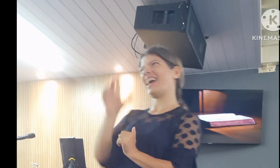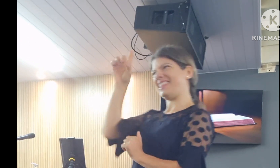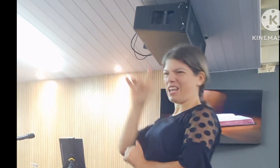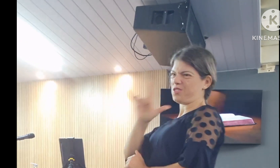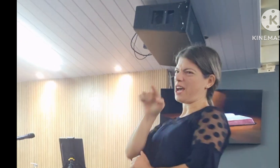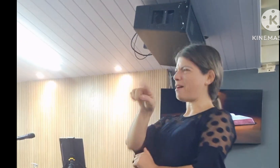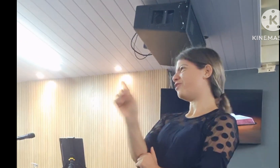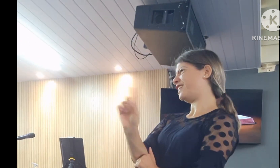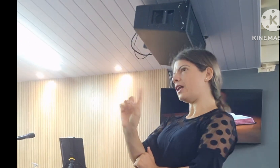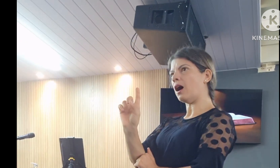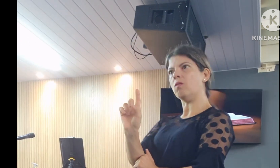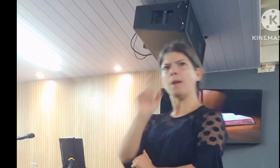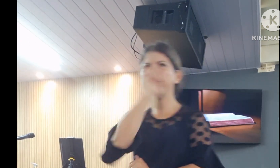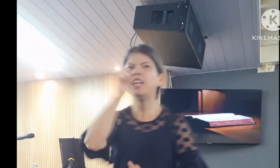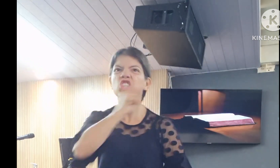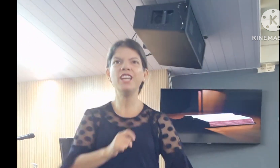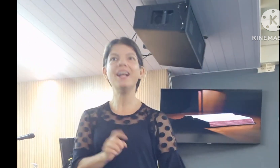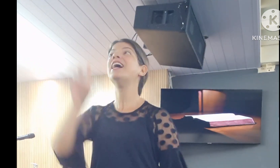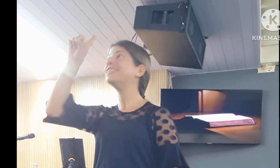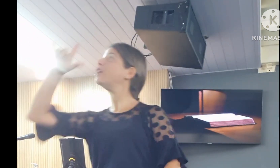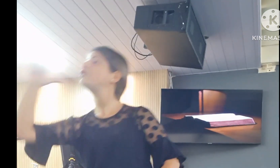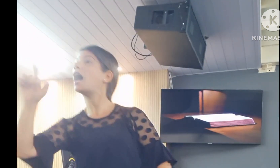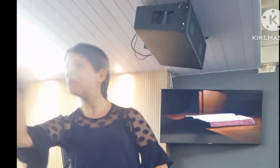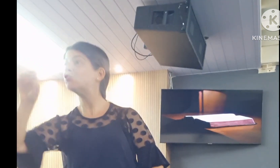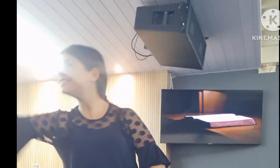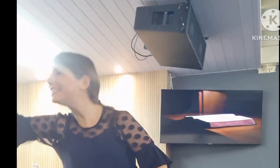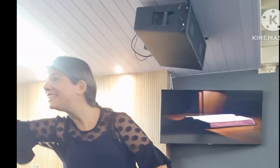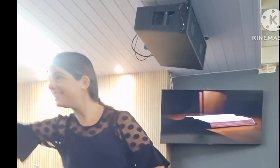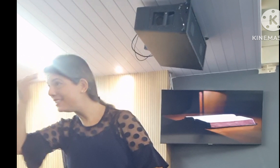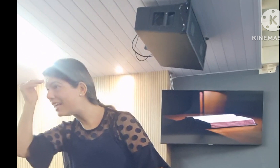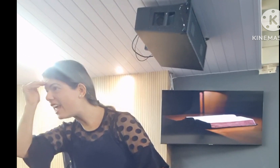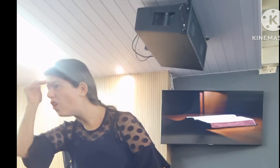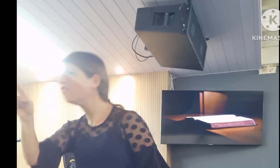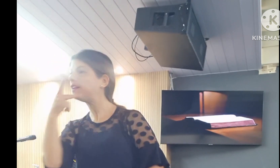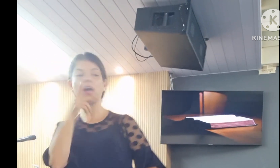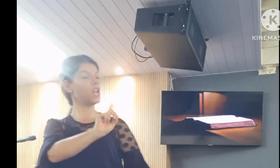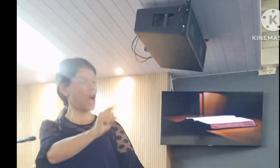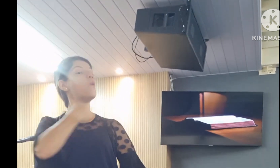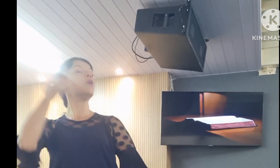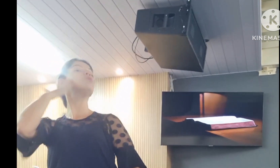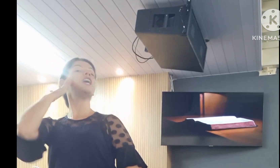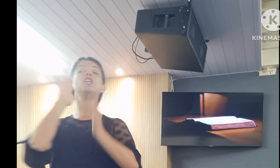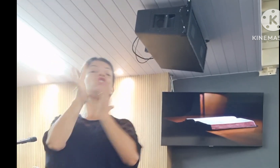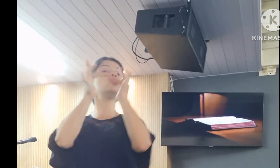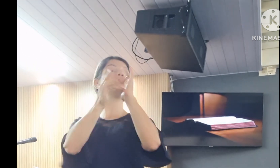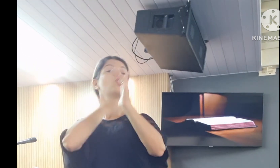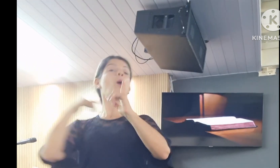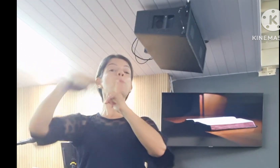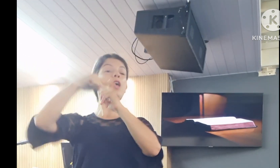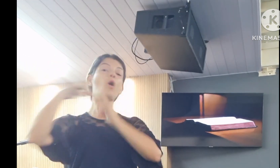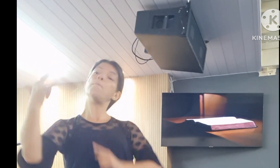Independente de qualquer situação, Deus te ama. Amém? Amém.